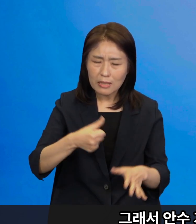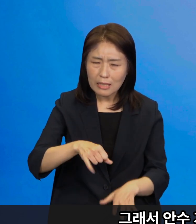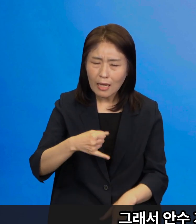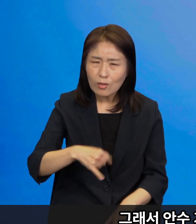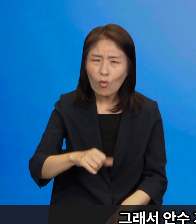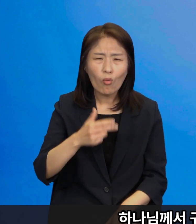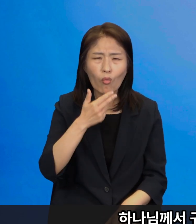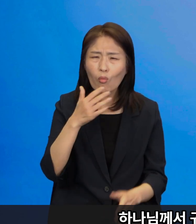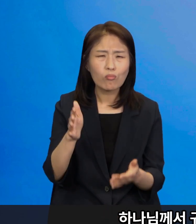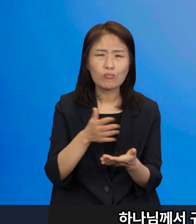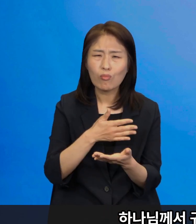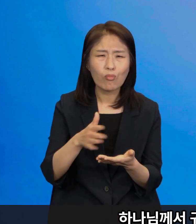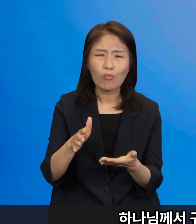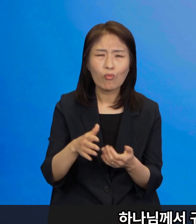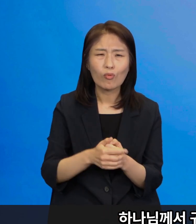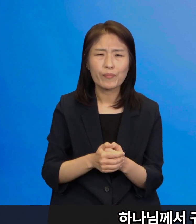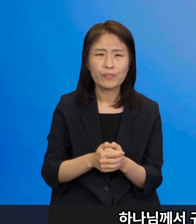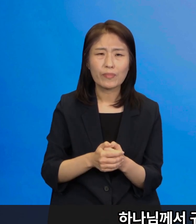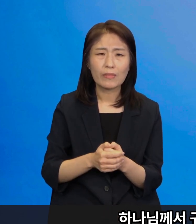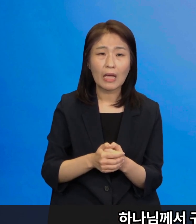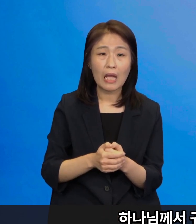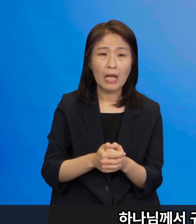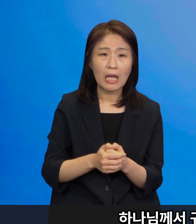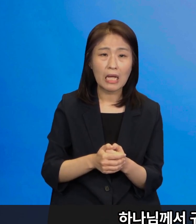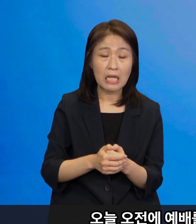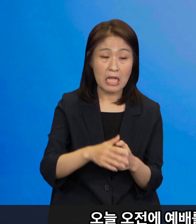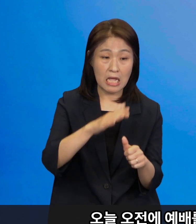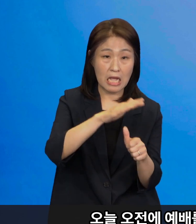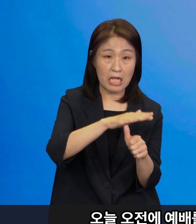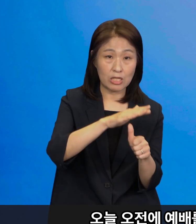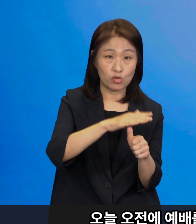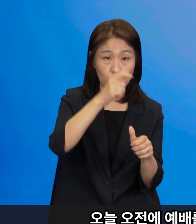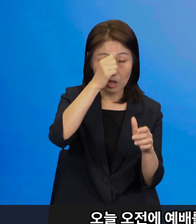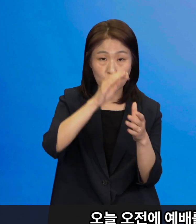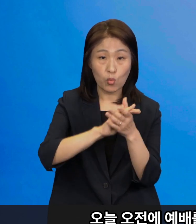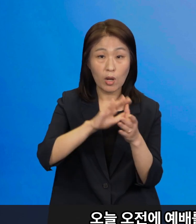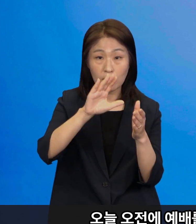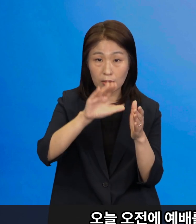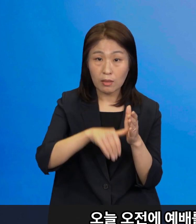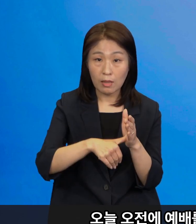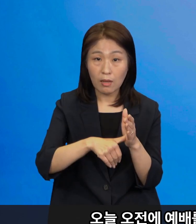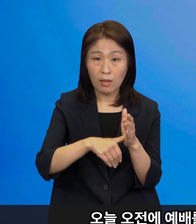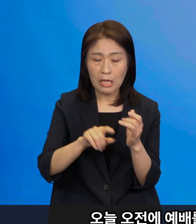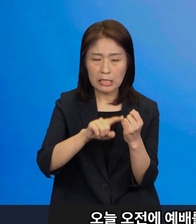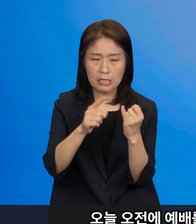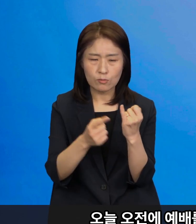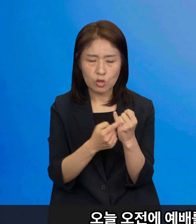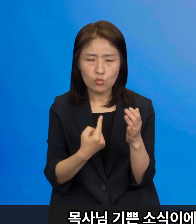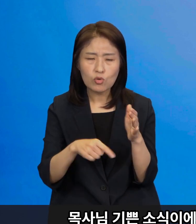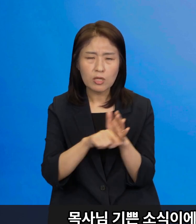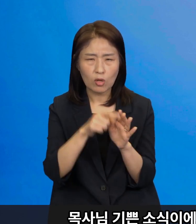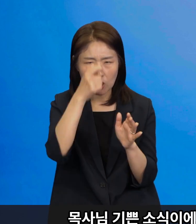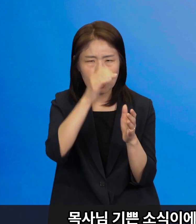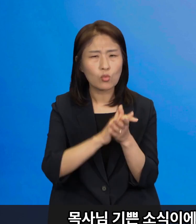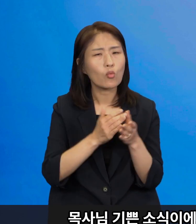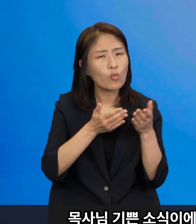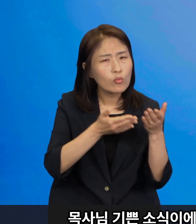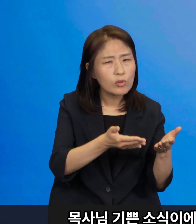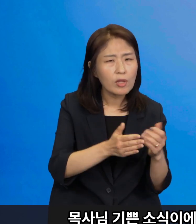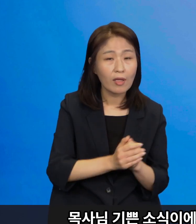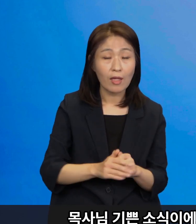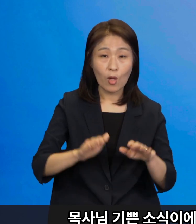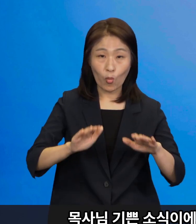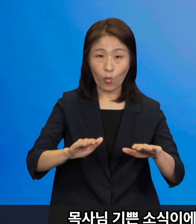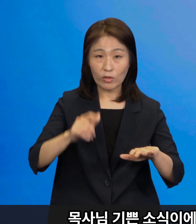축복해 드렸습니다. 하나님께서 귀한 생명을 주실 것입니다. 오늘 오전에 예배를 드리시고 저를 찾아오셨어요. 목사님, 기쁜